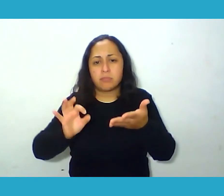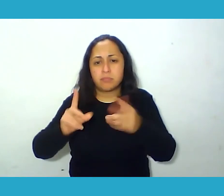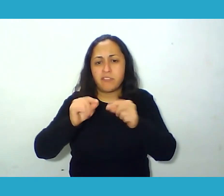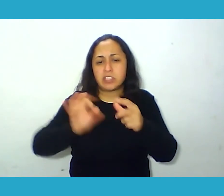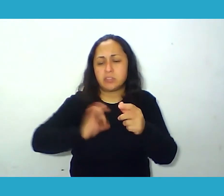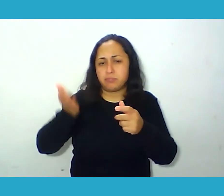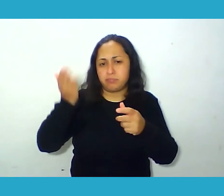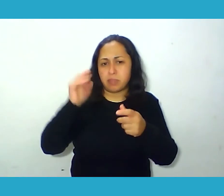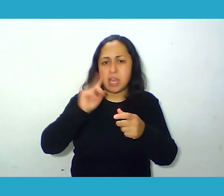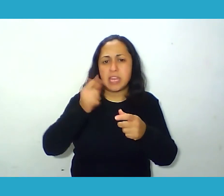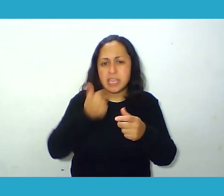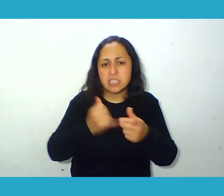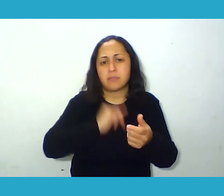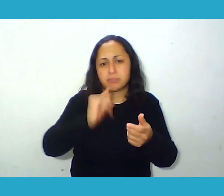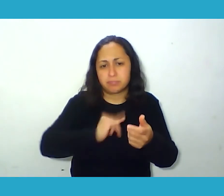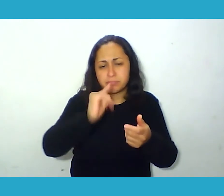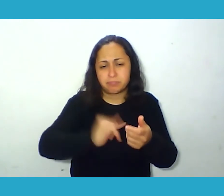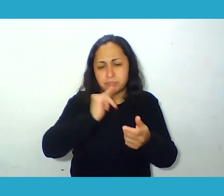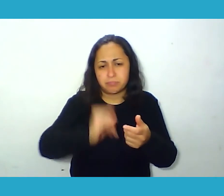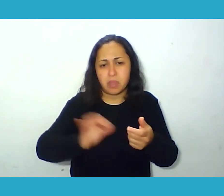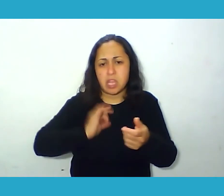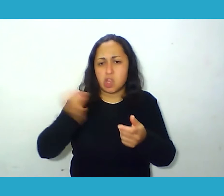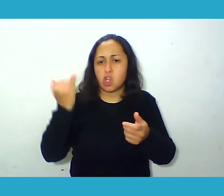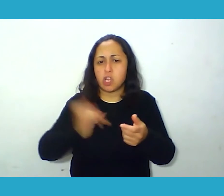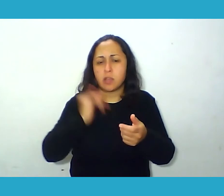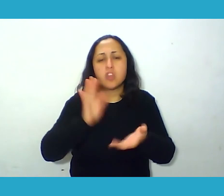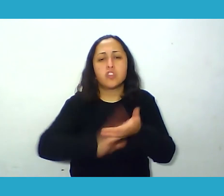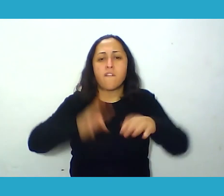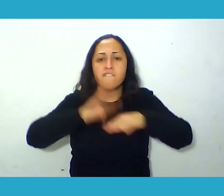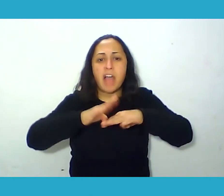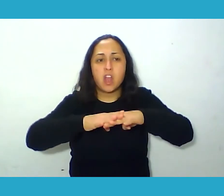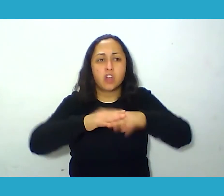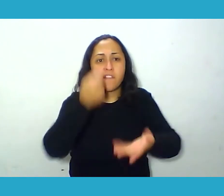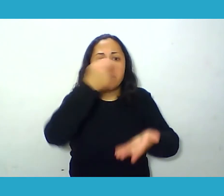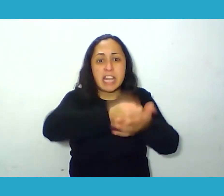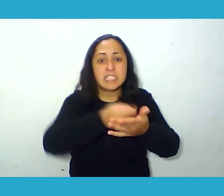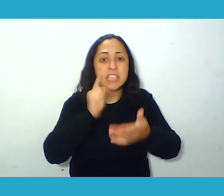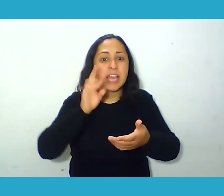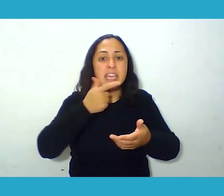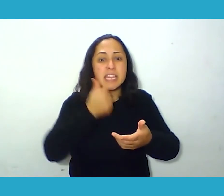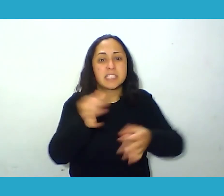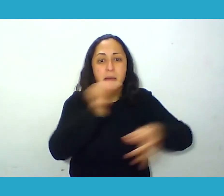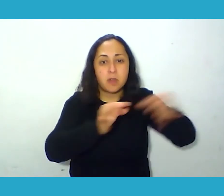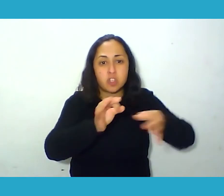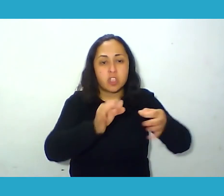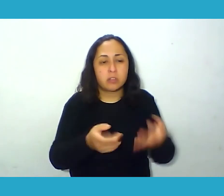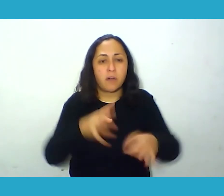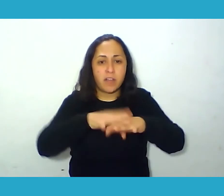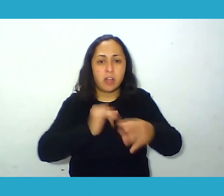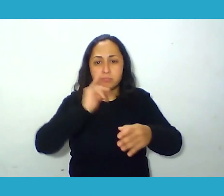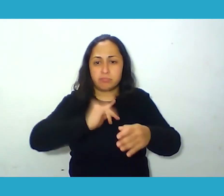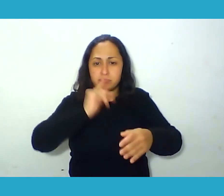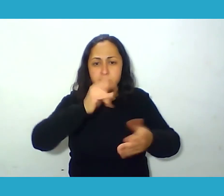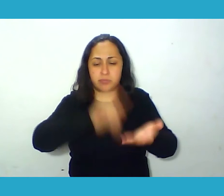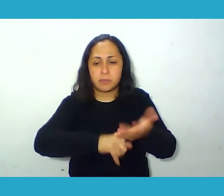datos históricos sobre el IRSA y la UNASUR y sobre los bancos que financian sus proyectos. La empresa contratada para la